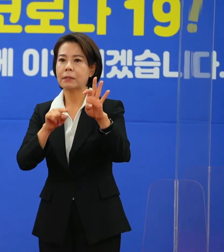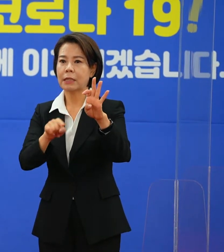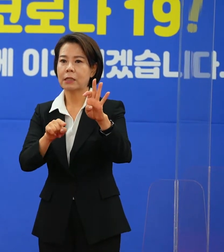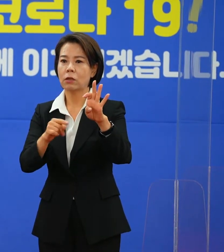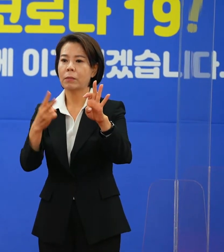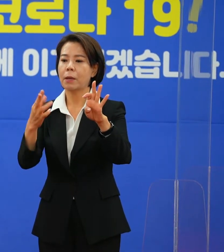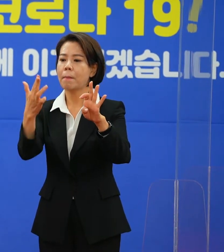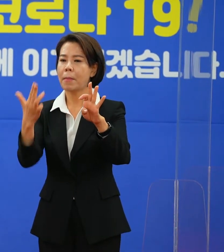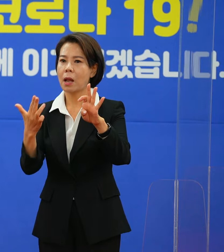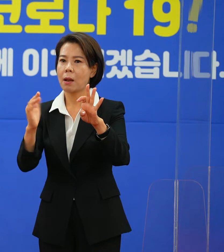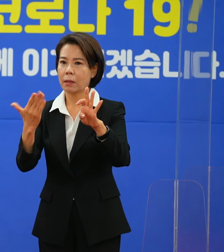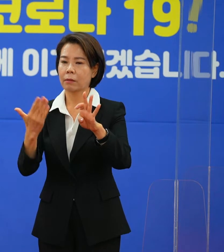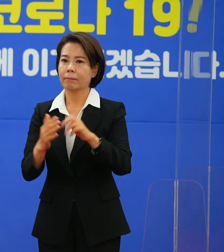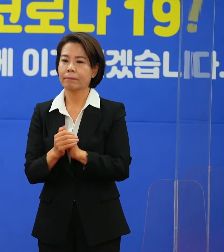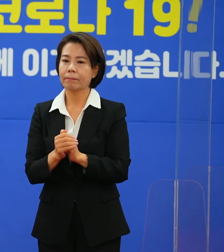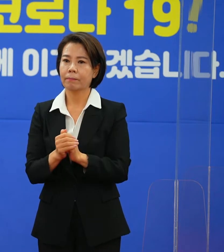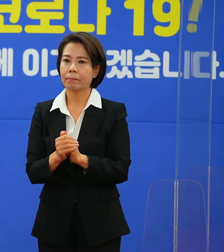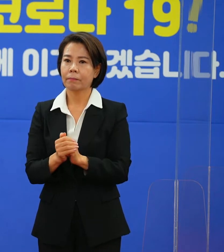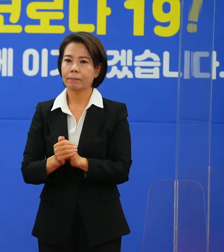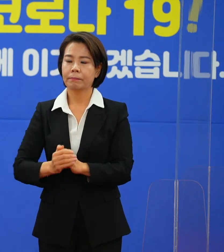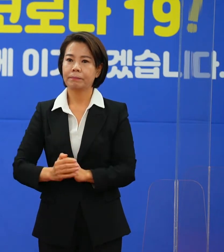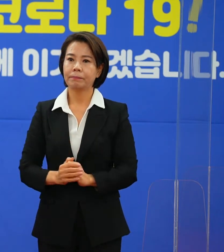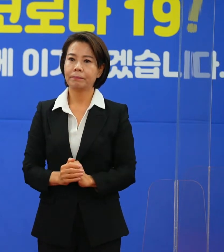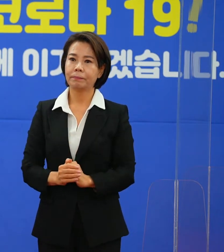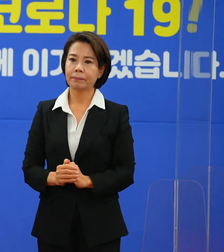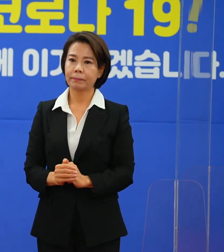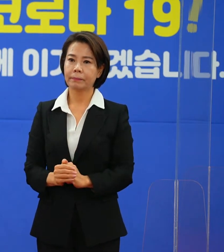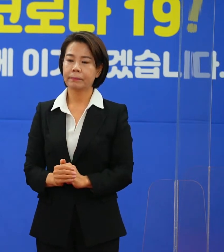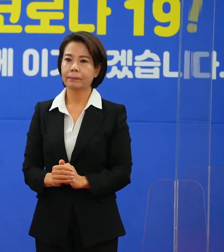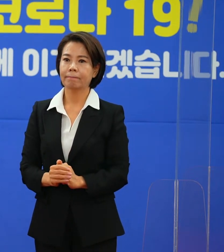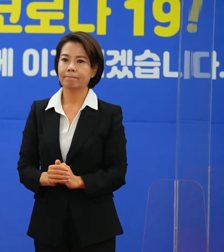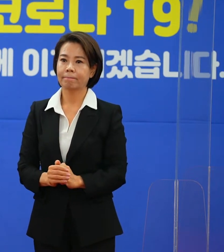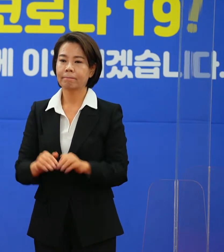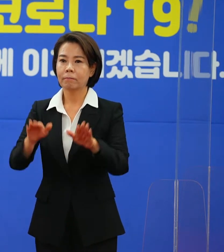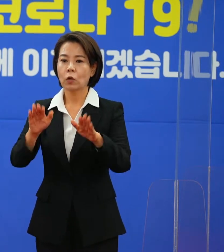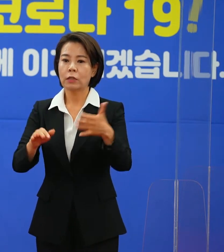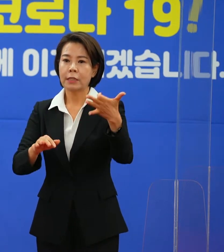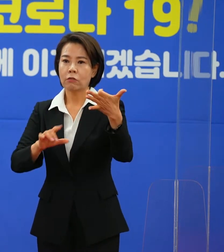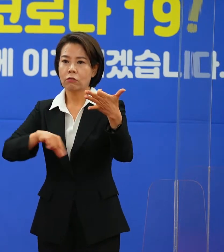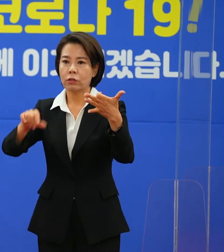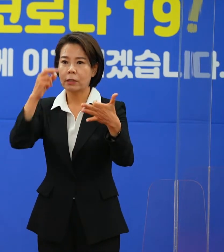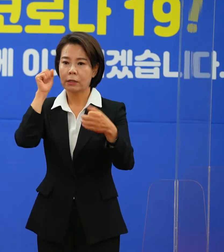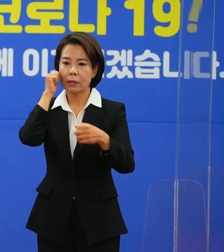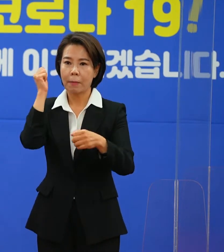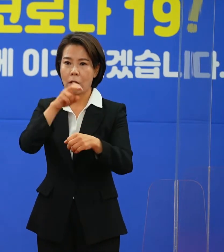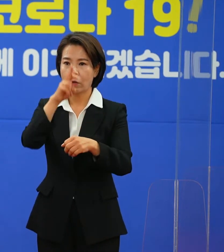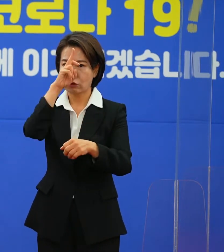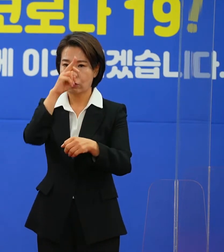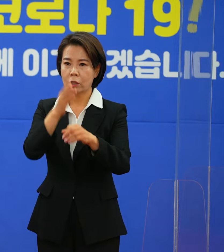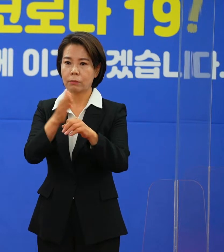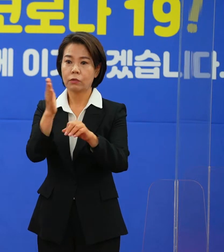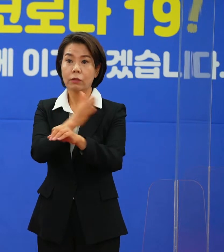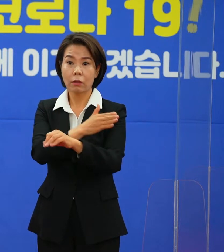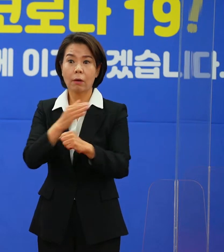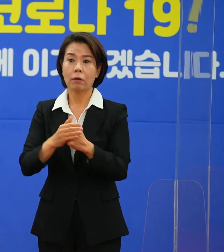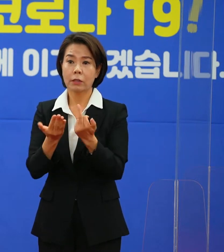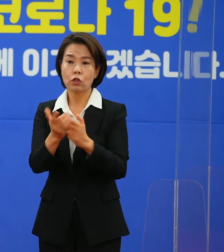14.28명을 기록하고 있습니다. 세부적으로 말씀드리겠습니다. 오는 19일 0시부터 제주